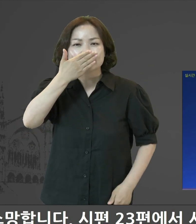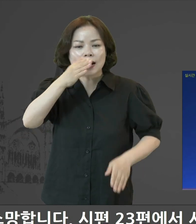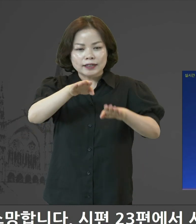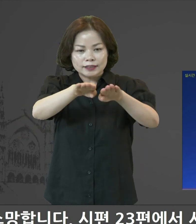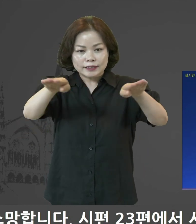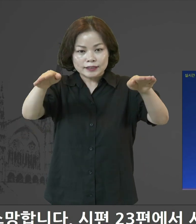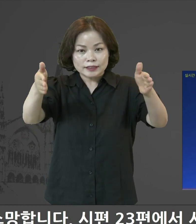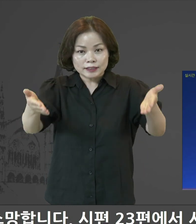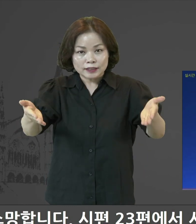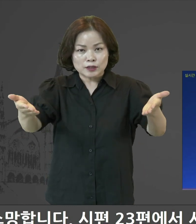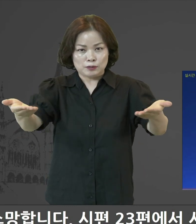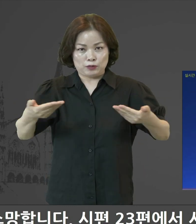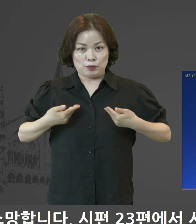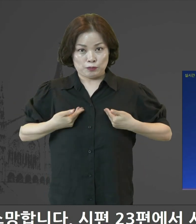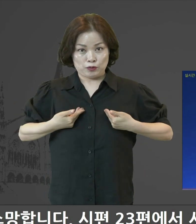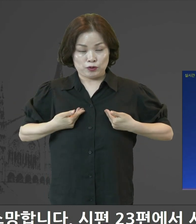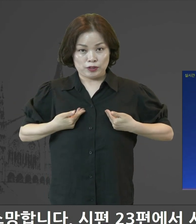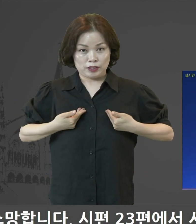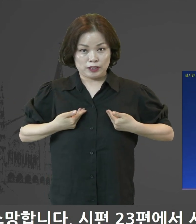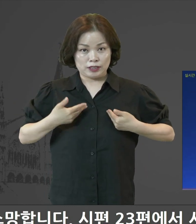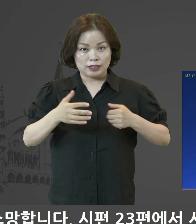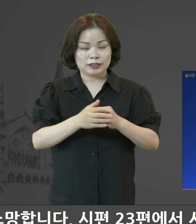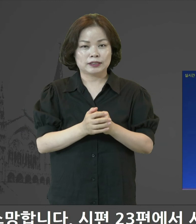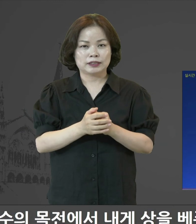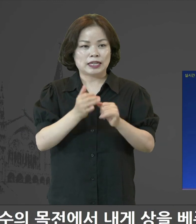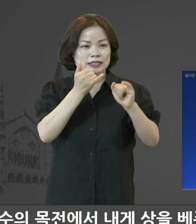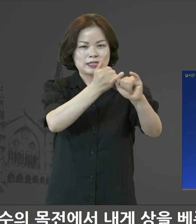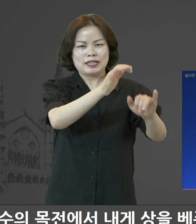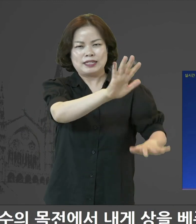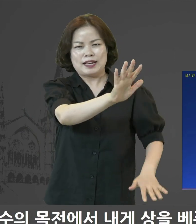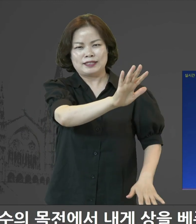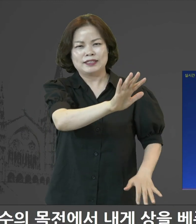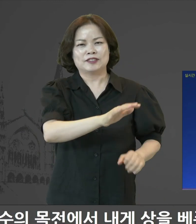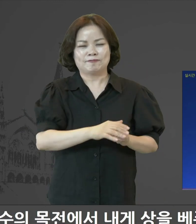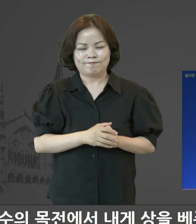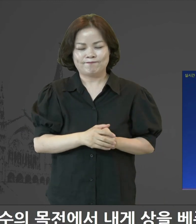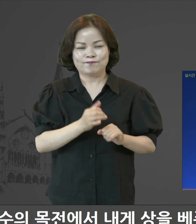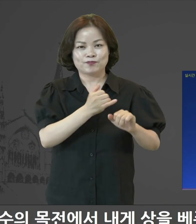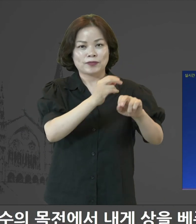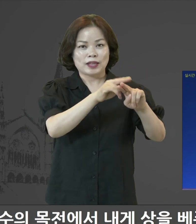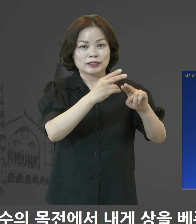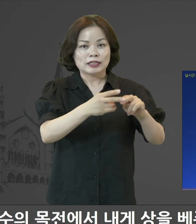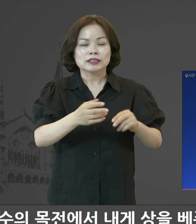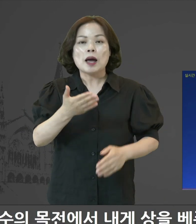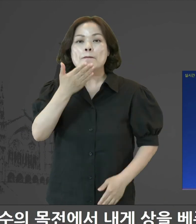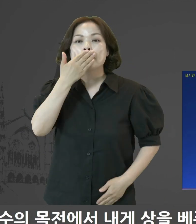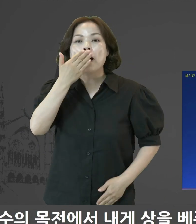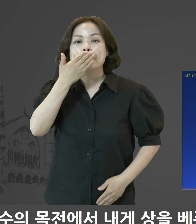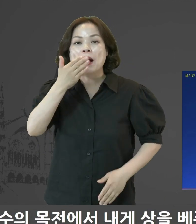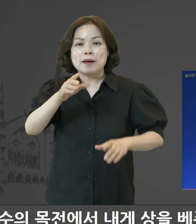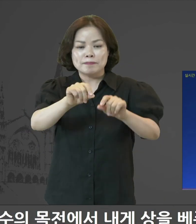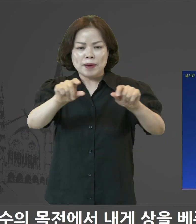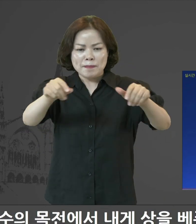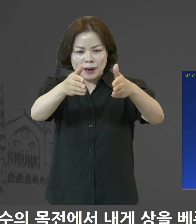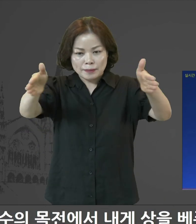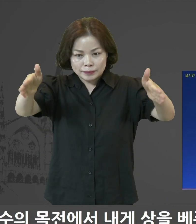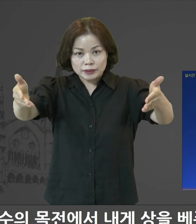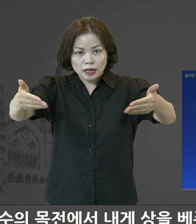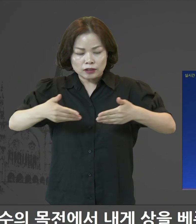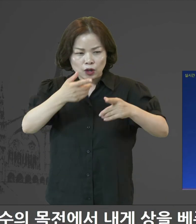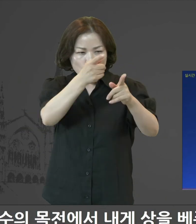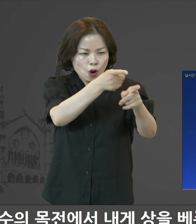상을 베푸시고, 이 상은 리워드, 상장이 아니죠. 이 상은 밥상입니다. 원수